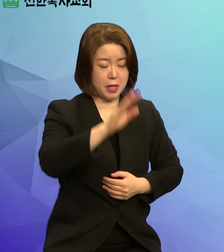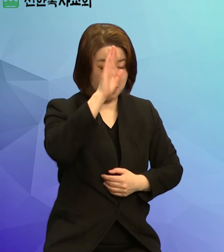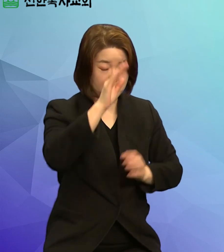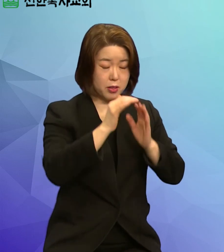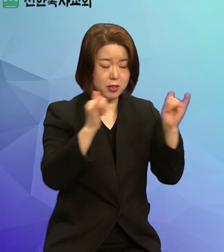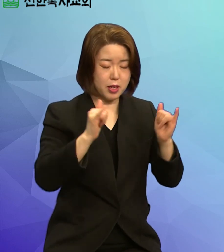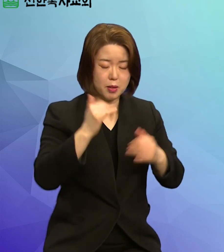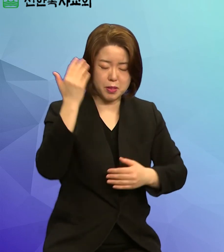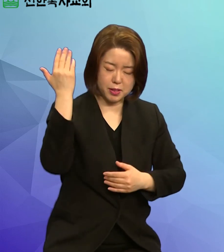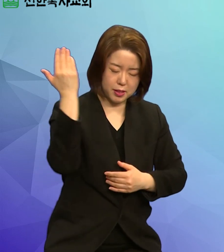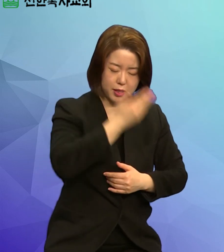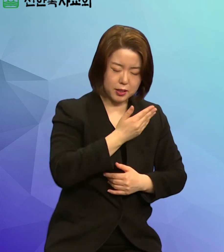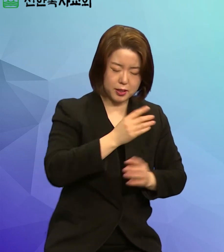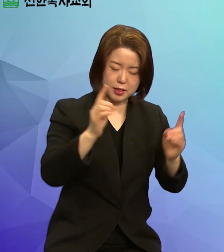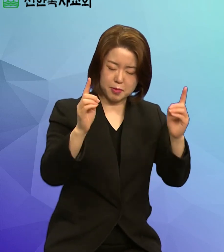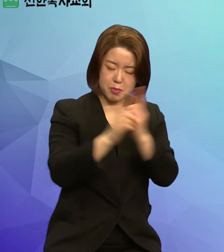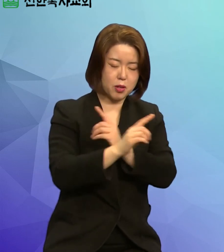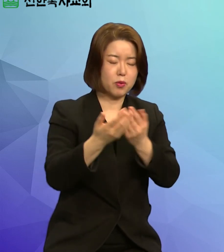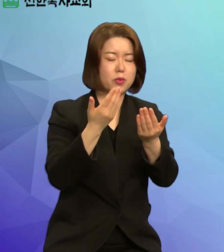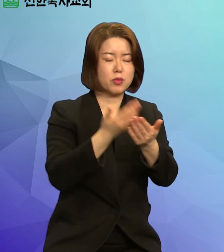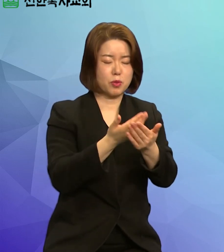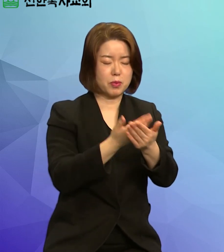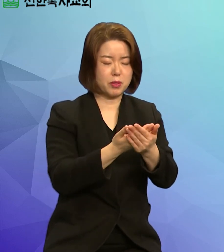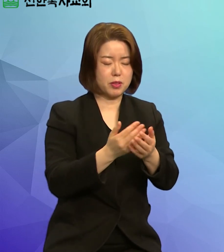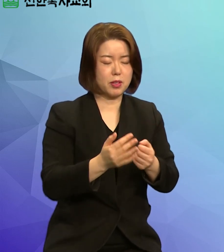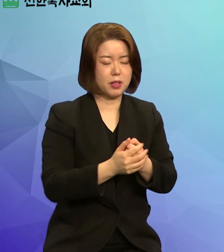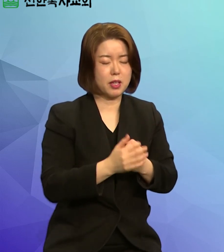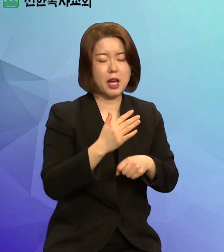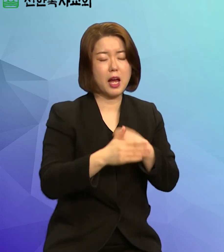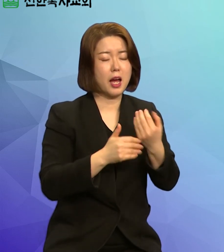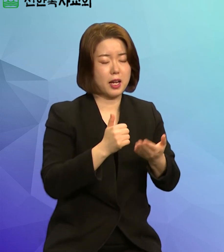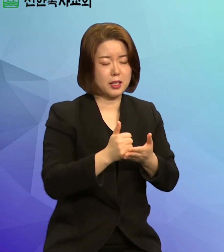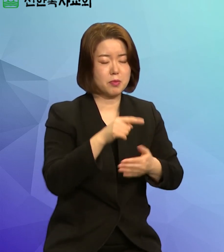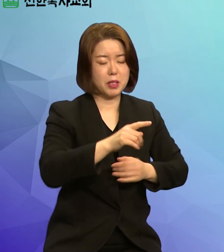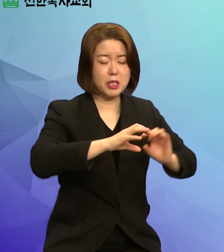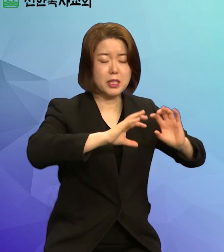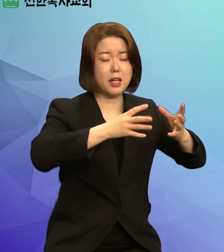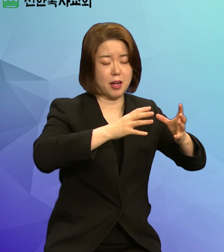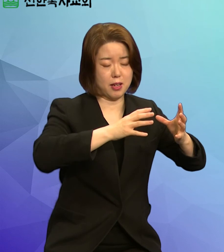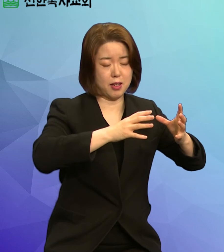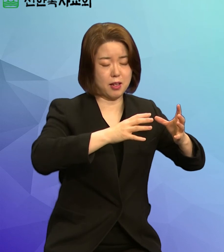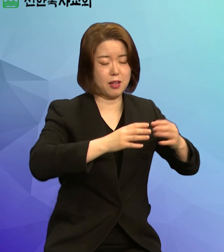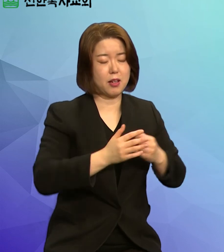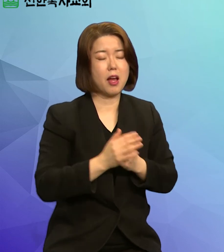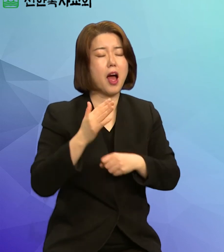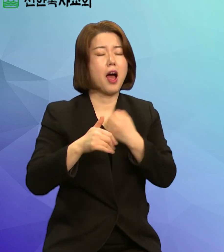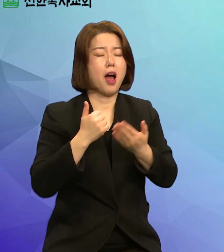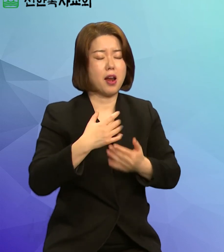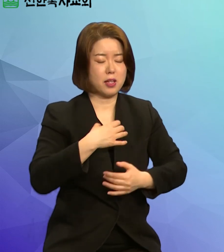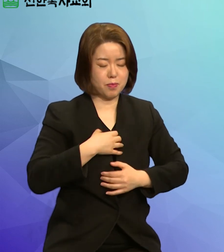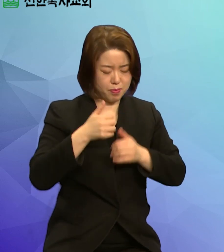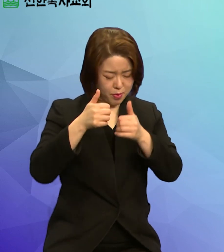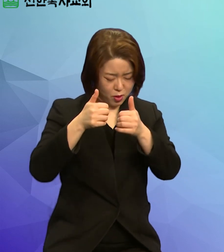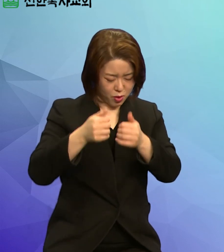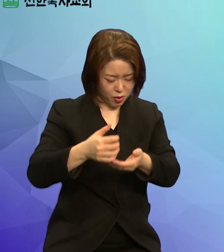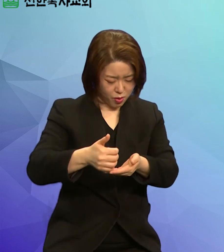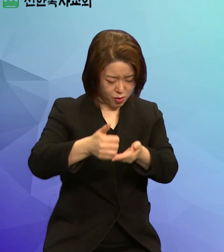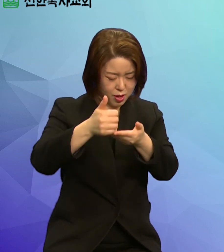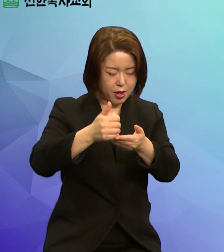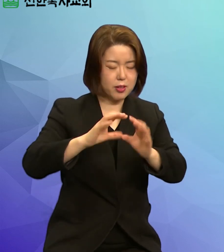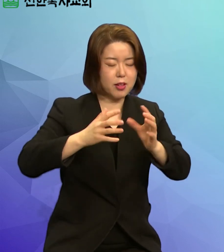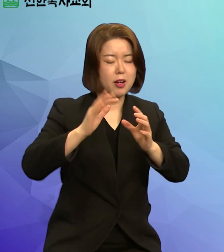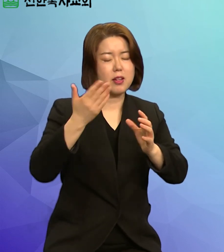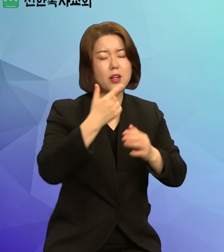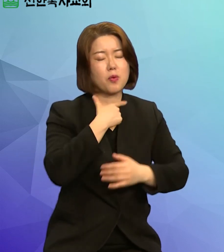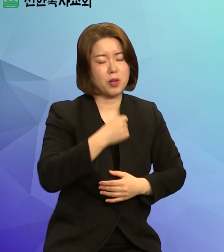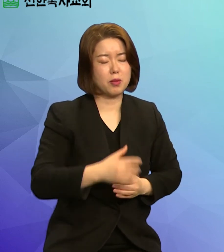이들을 깨끗하게 또한 고쳐주소서. 하나님, 이 나라가 하나님을 경외하는 나라 되기를